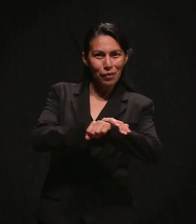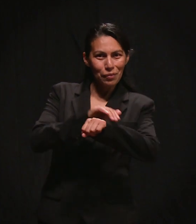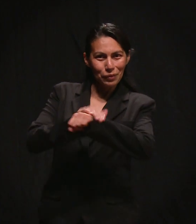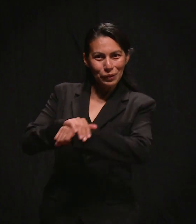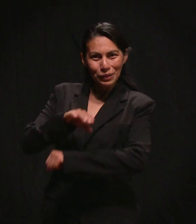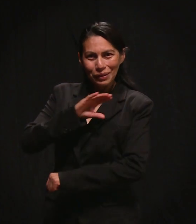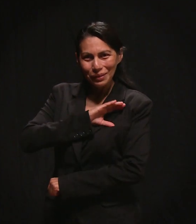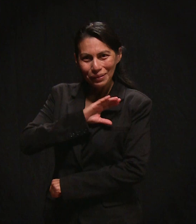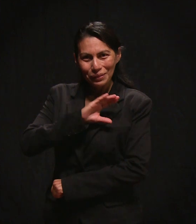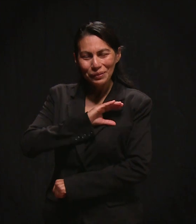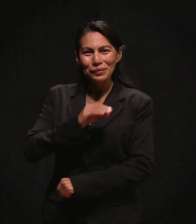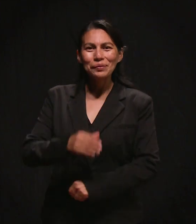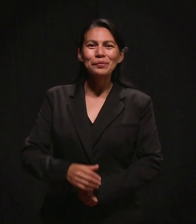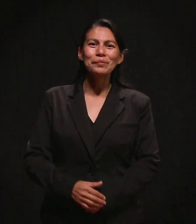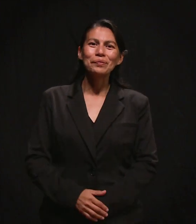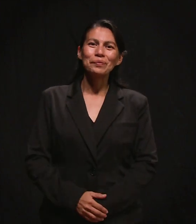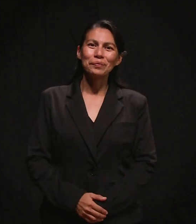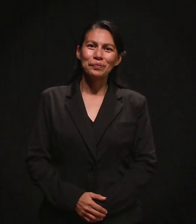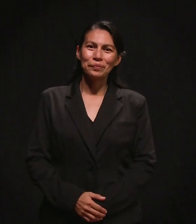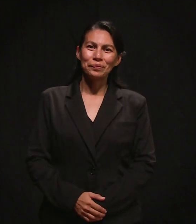Queridos amigos,